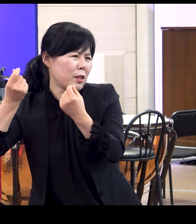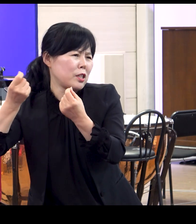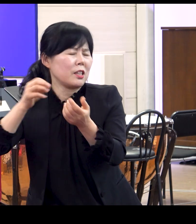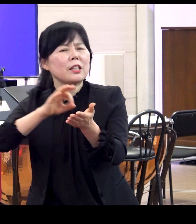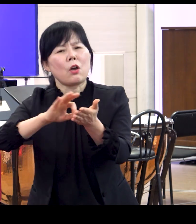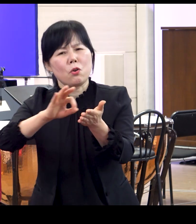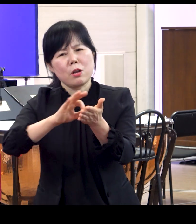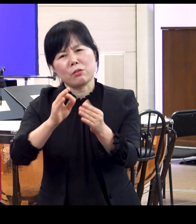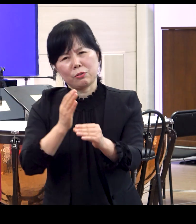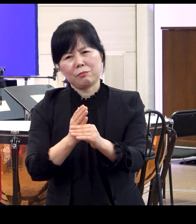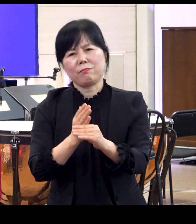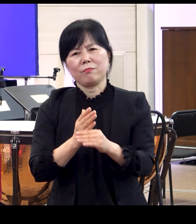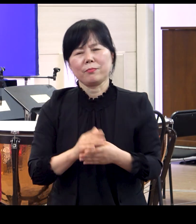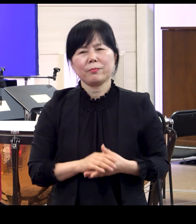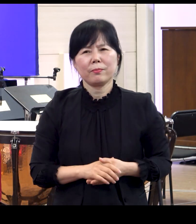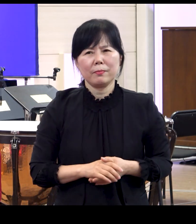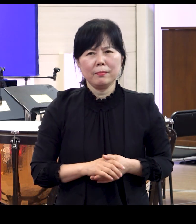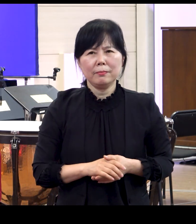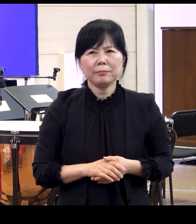막 섞었습니다.